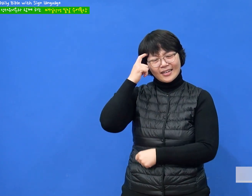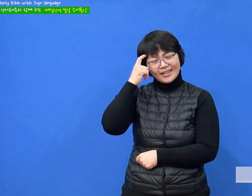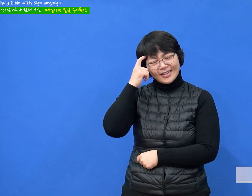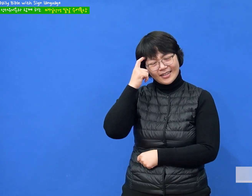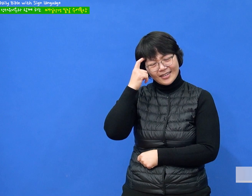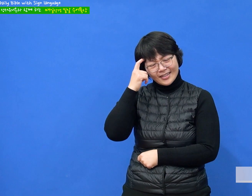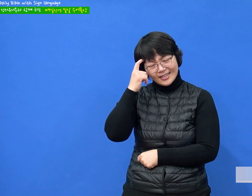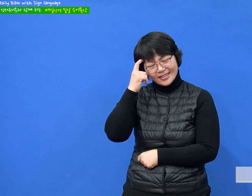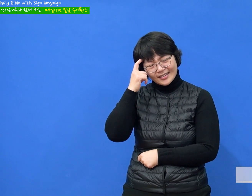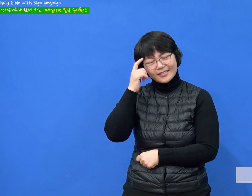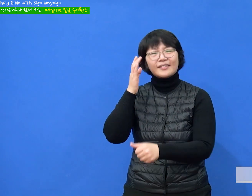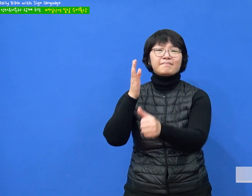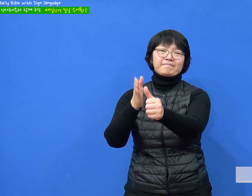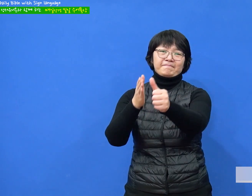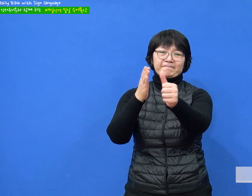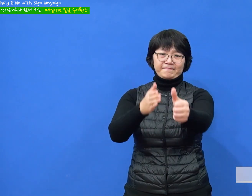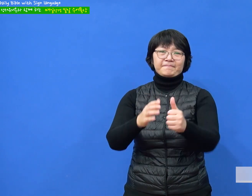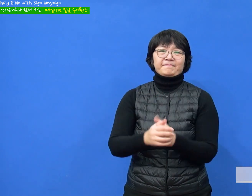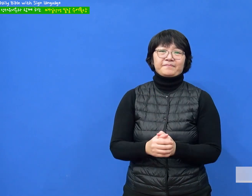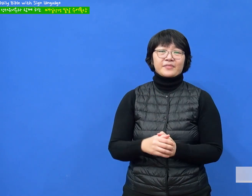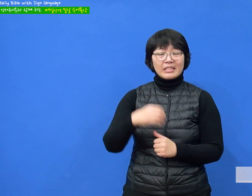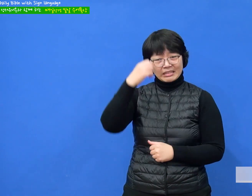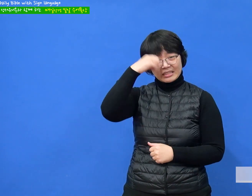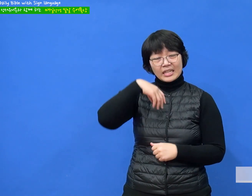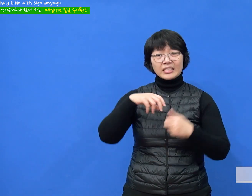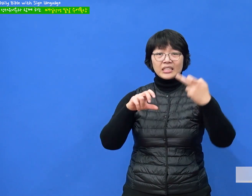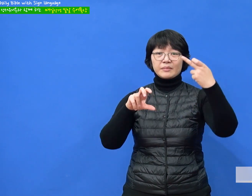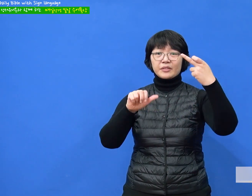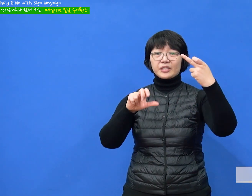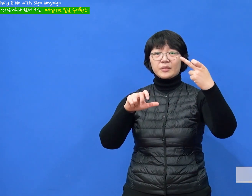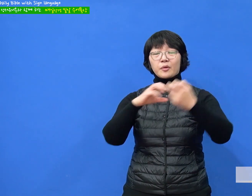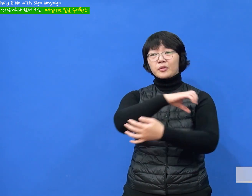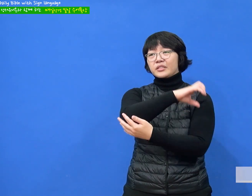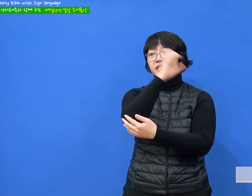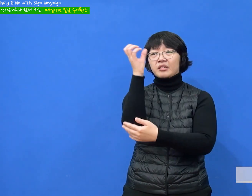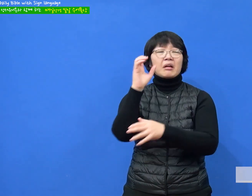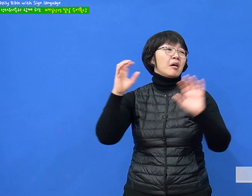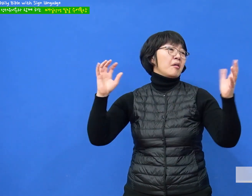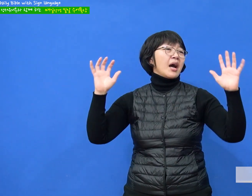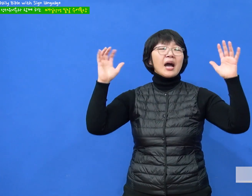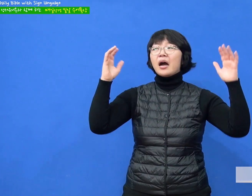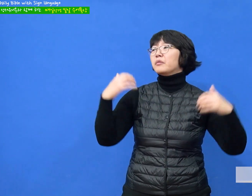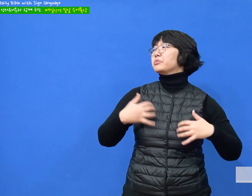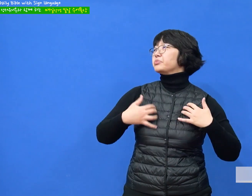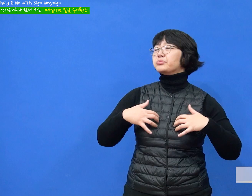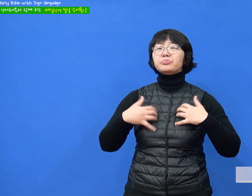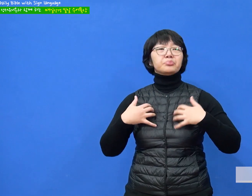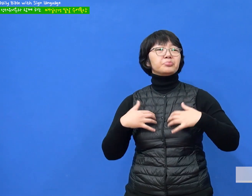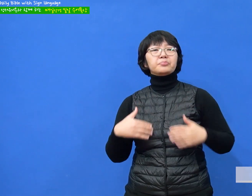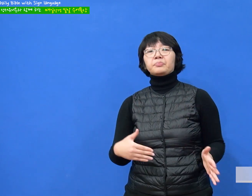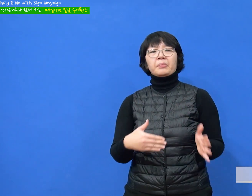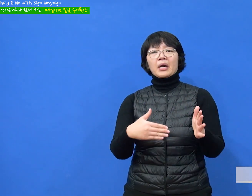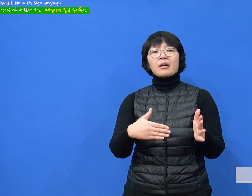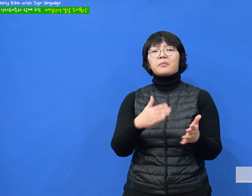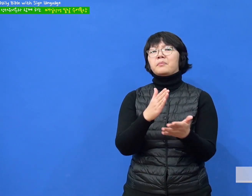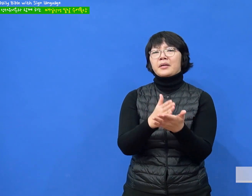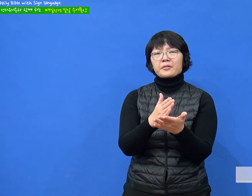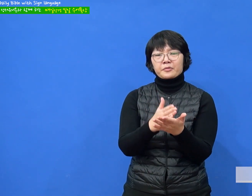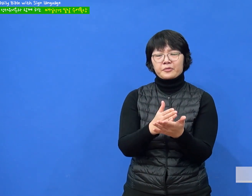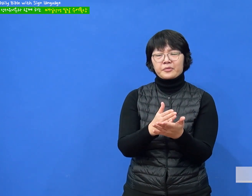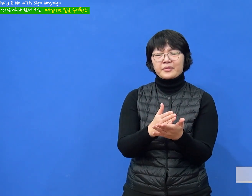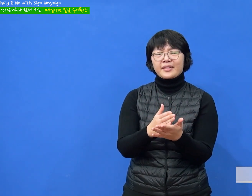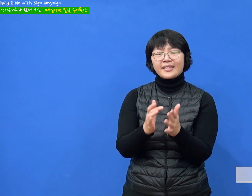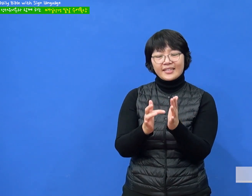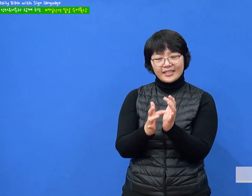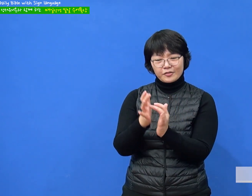좋겠습니다. 우리는 성탄이 오면 즐거워하며 거리마다 울리는 캐롤이 성탄을 기억나게 합니다.